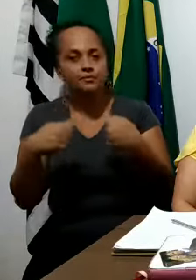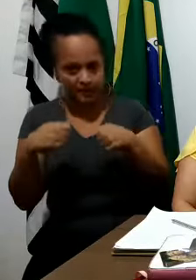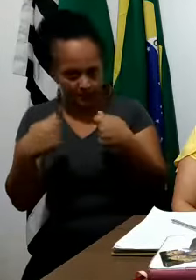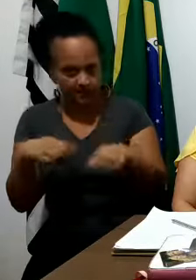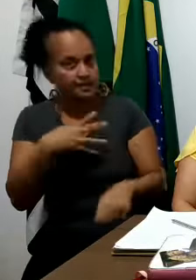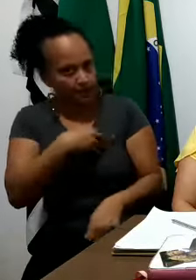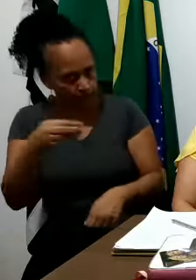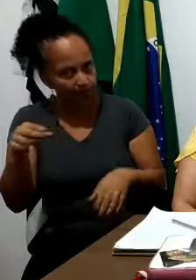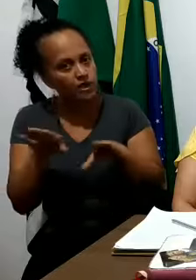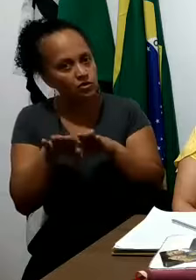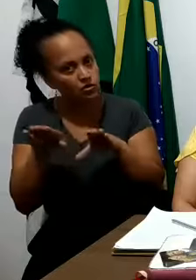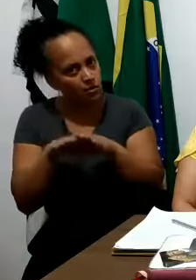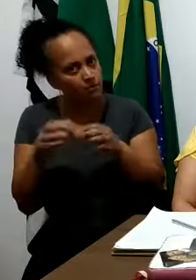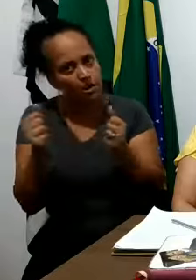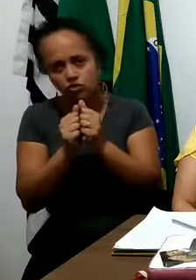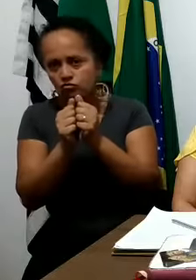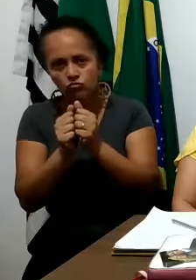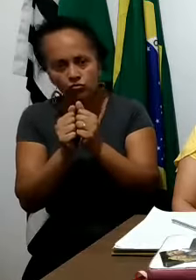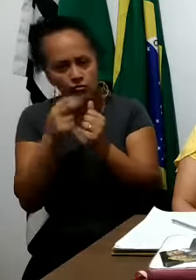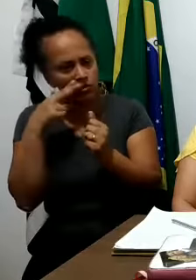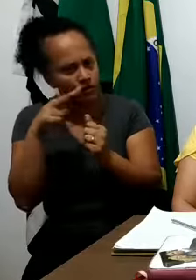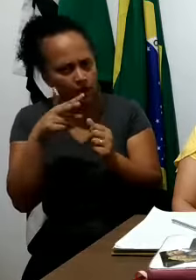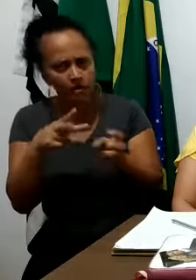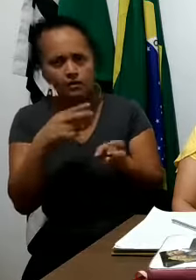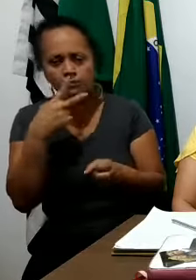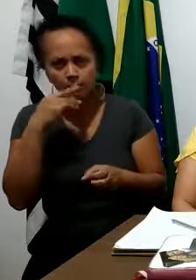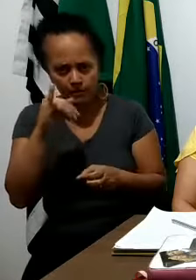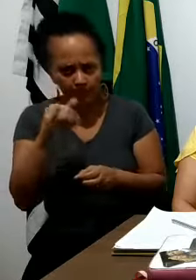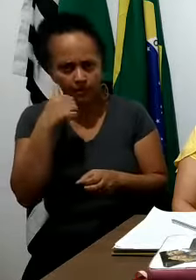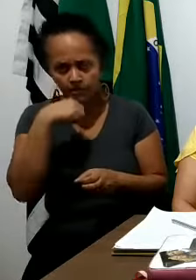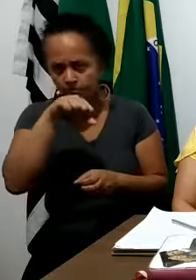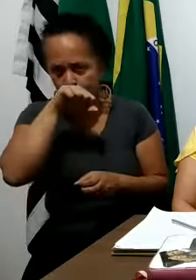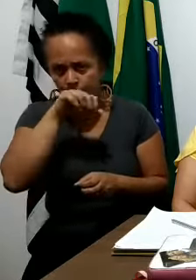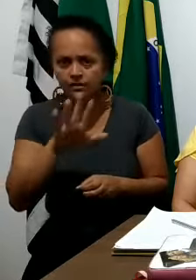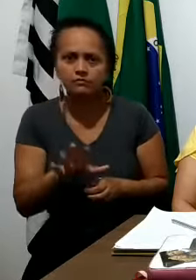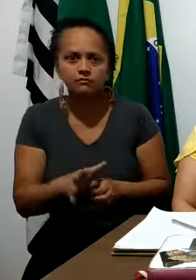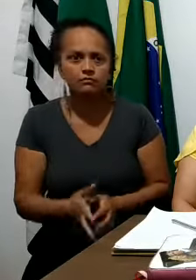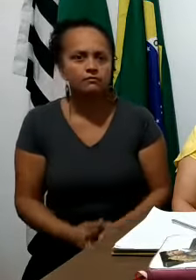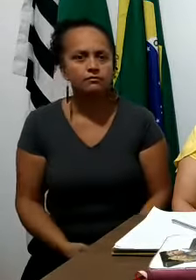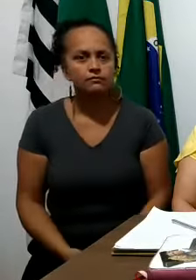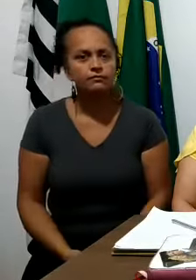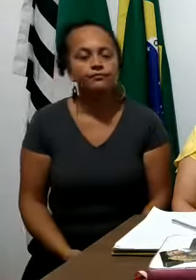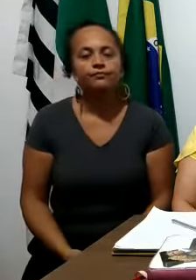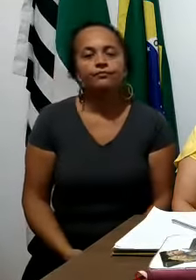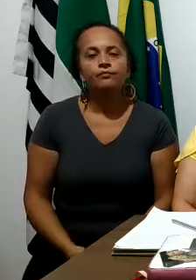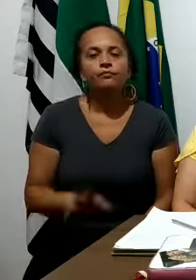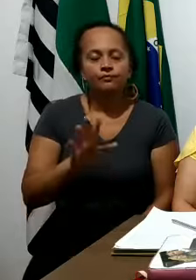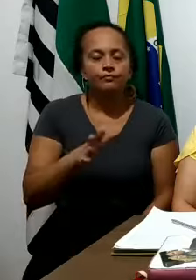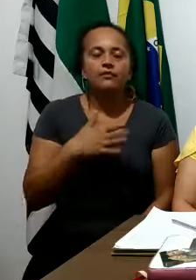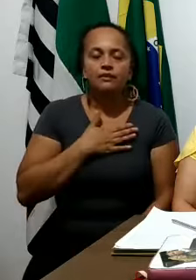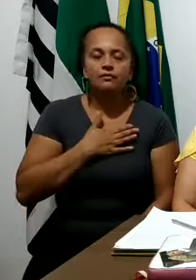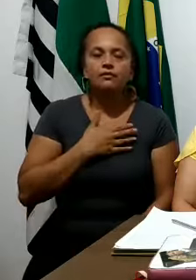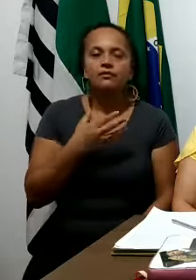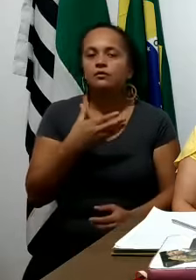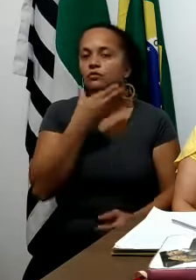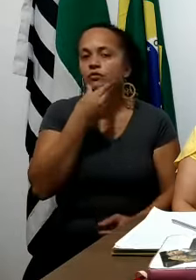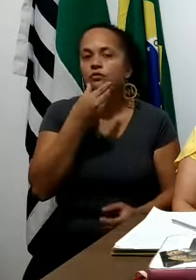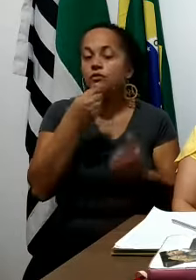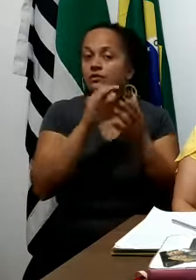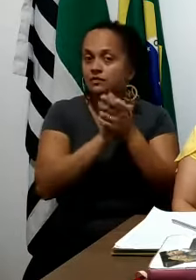até comentou algo interessante, né? Às vezes, assim, o casal casou, tal, aí vem a gestação,